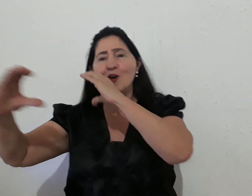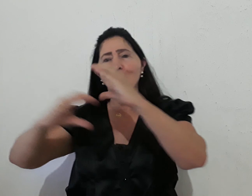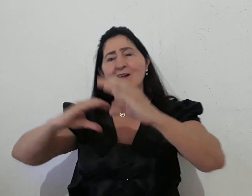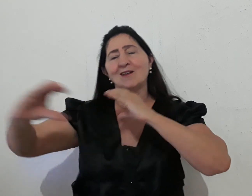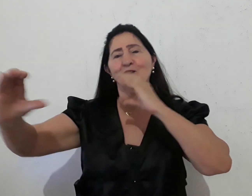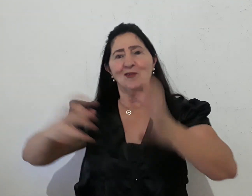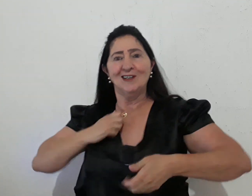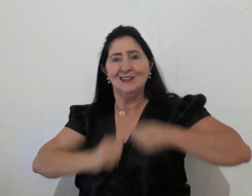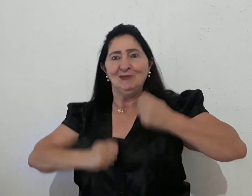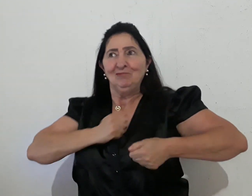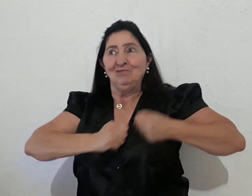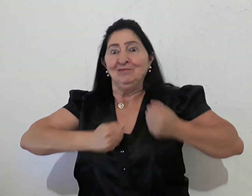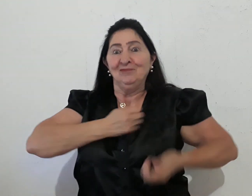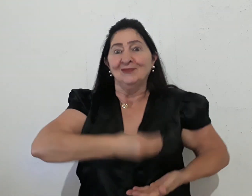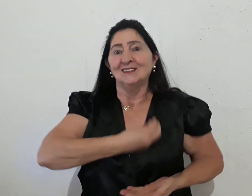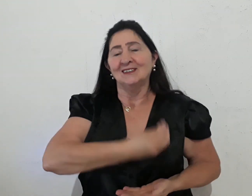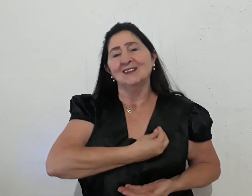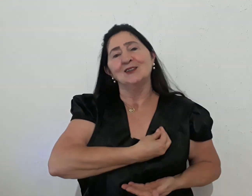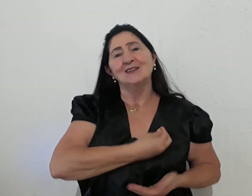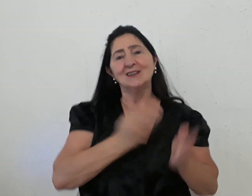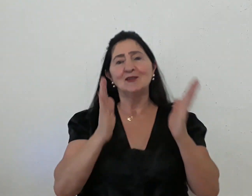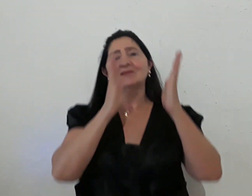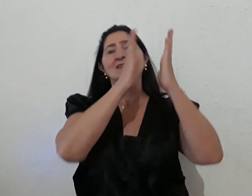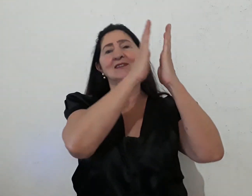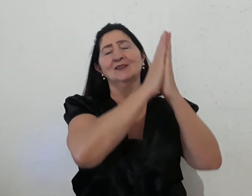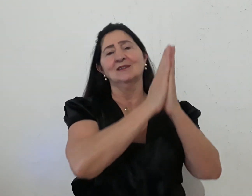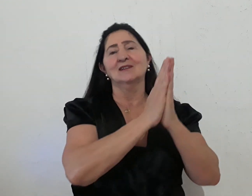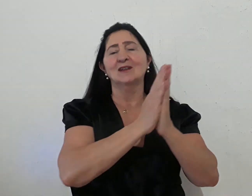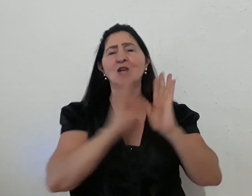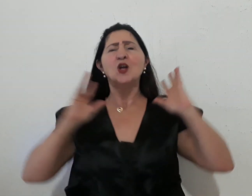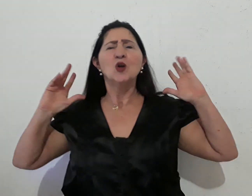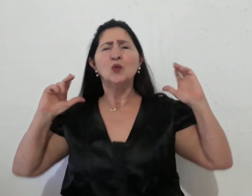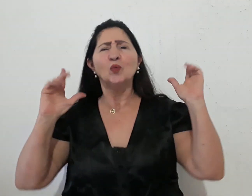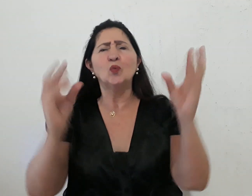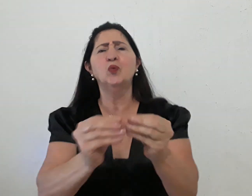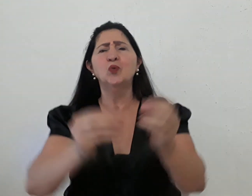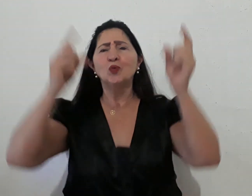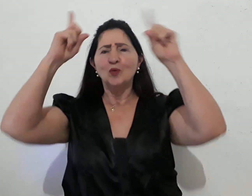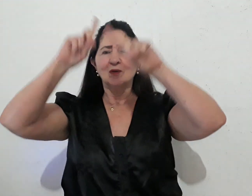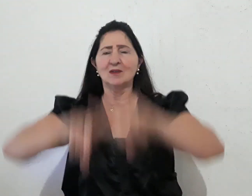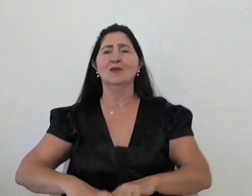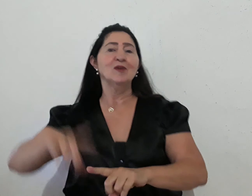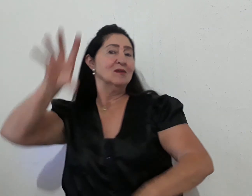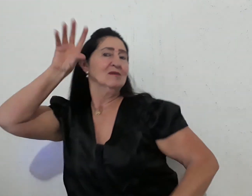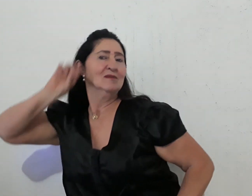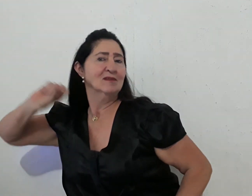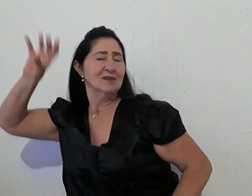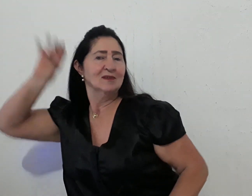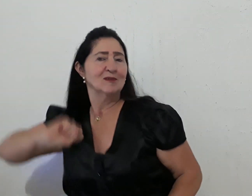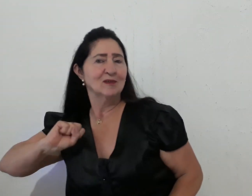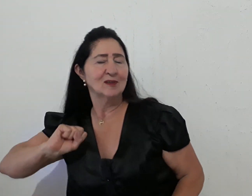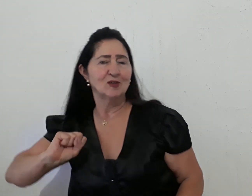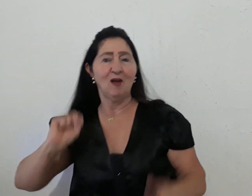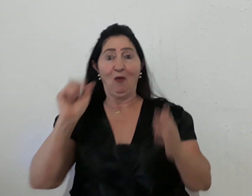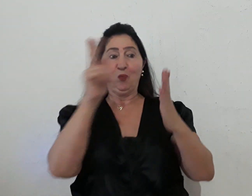aflições do viver, diante de todos os desafios audíveis. Nem tão poético, nem